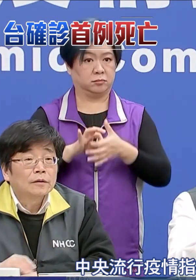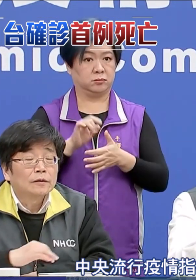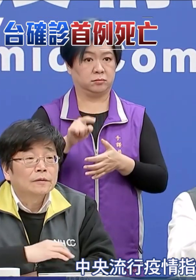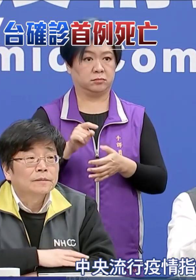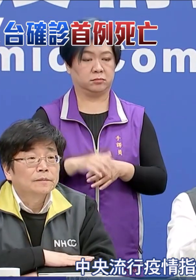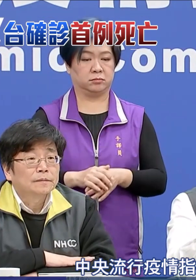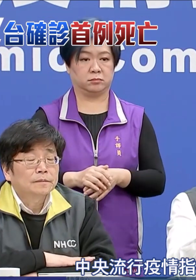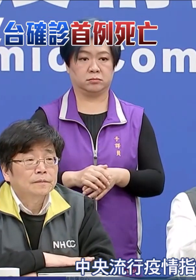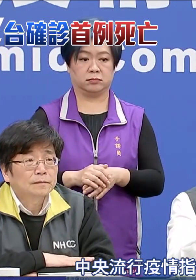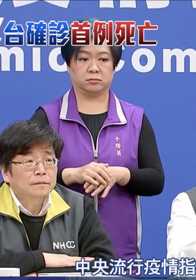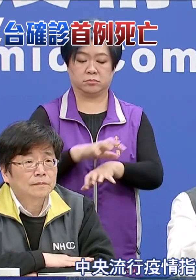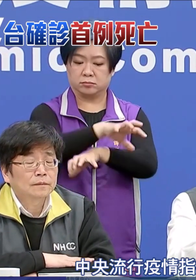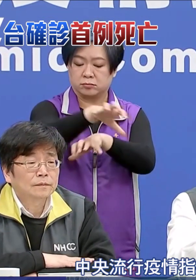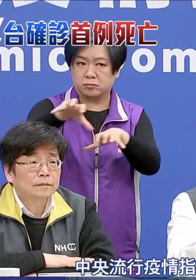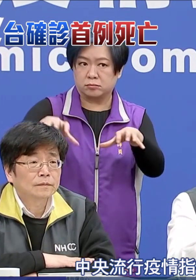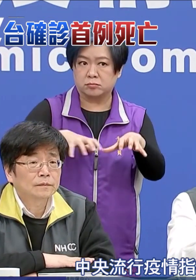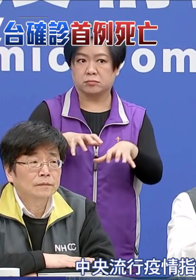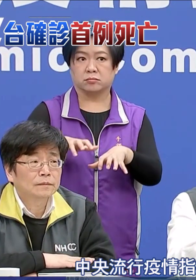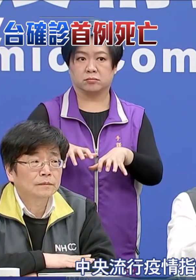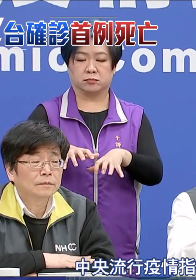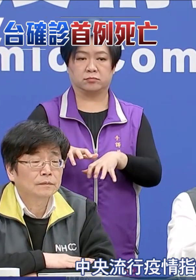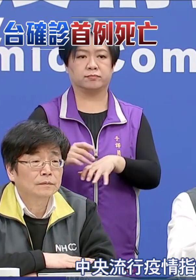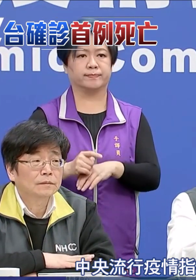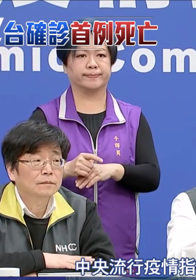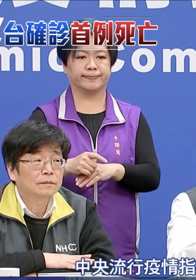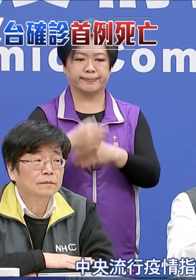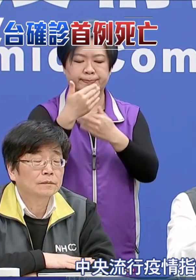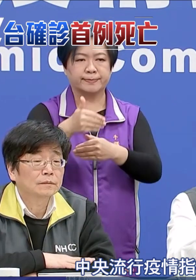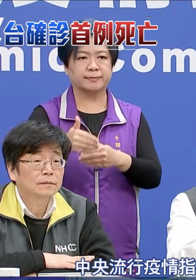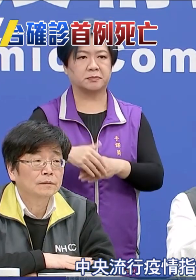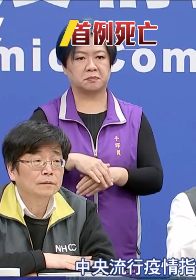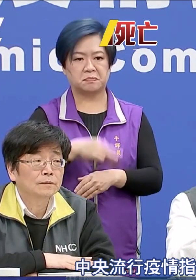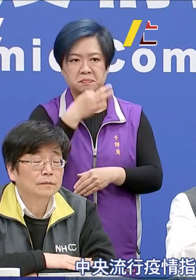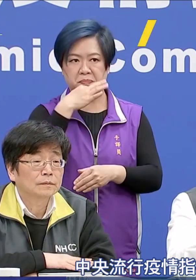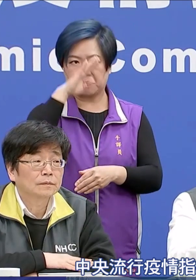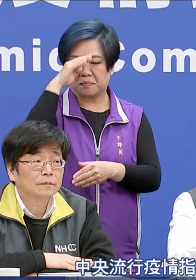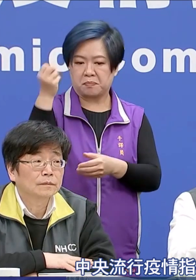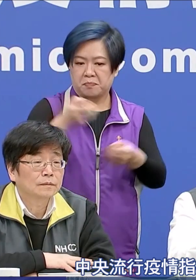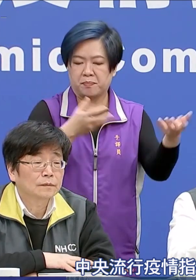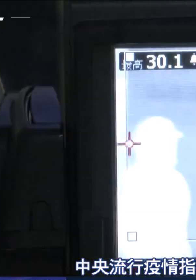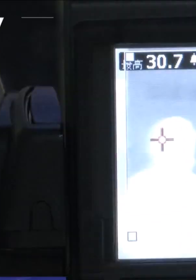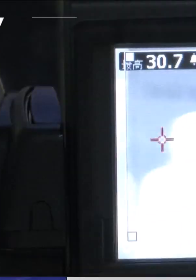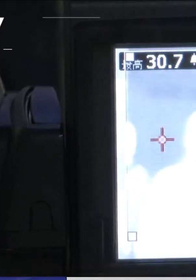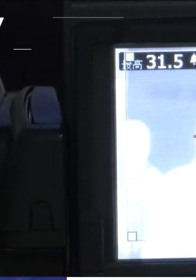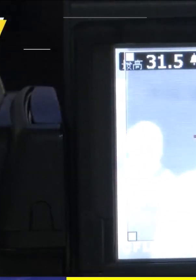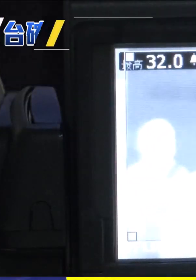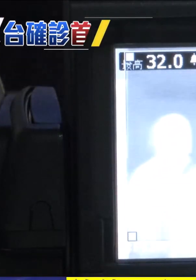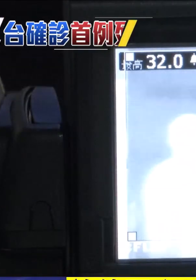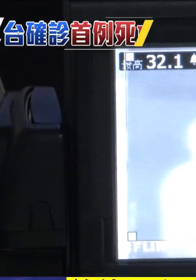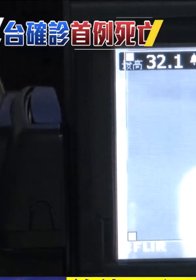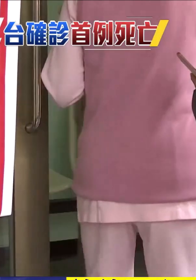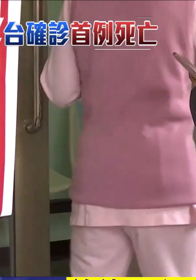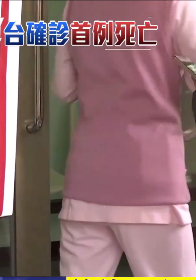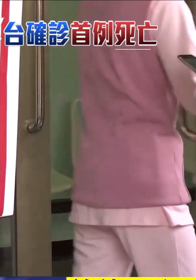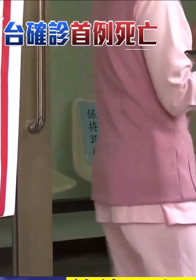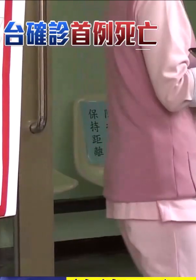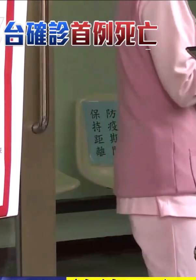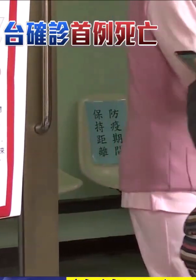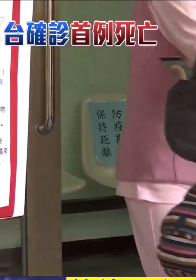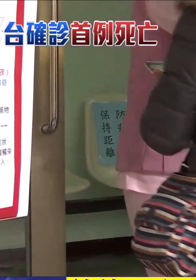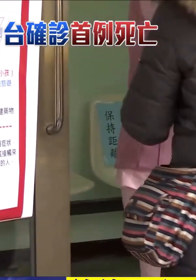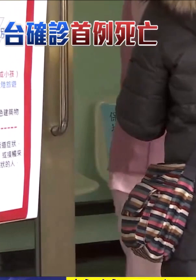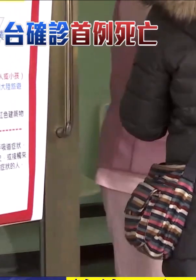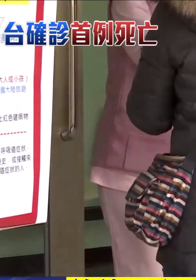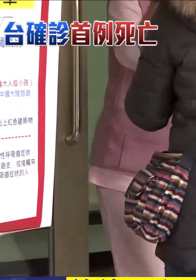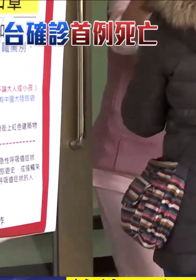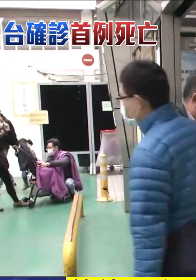关的一个隔绝跟一些交叉感染的防护也都做得很好。 接触的医护人员60位采检